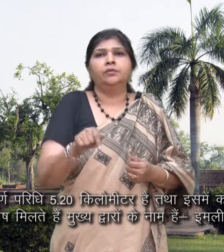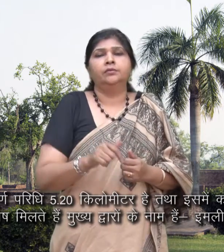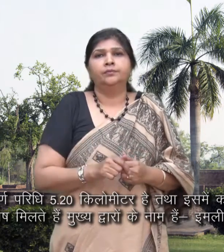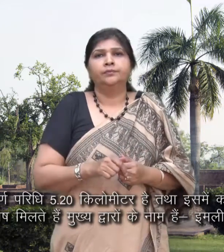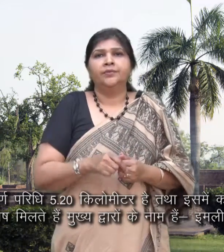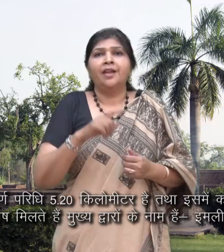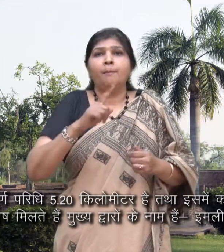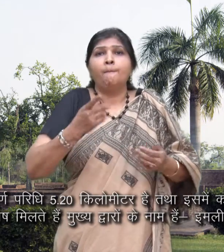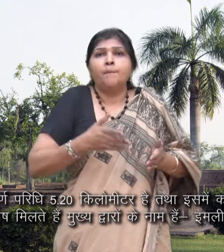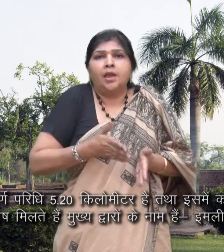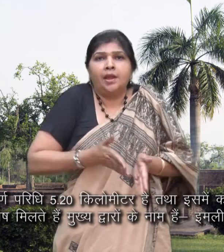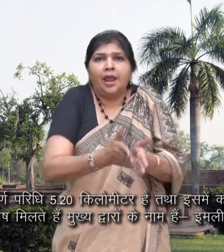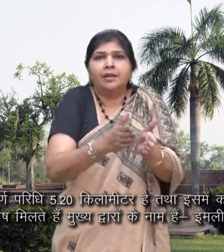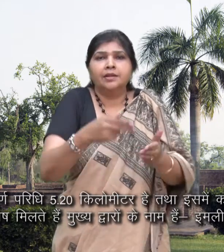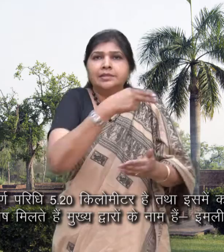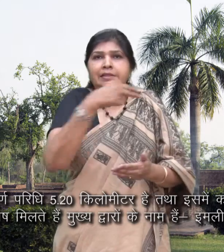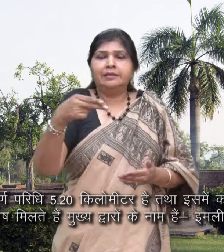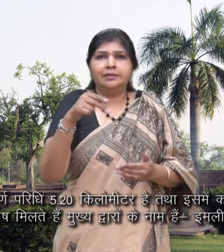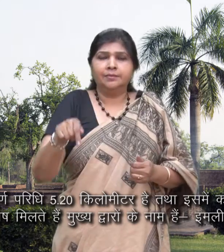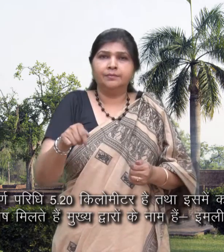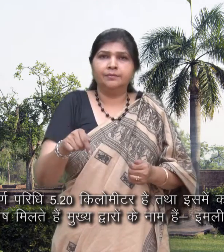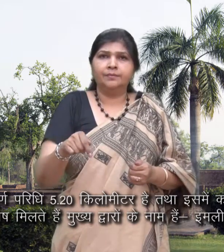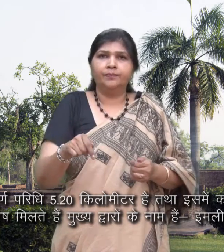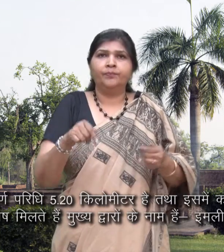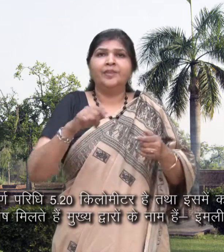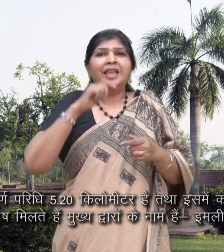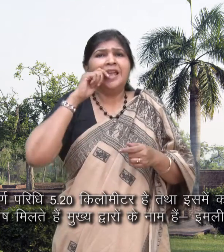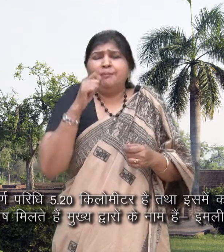मुख्य द्वारों के नाम हैं इमली दरवाजा,